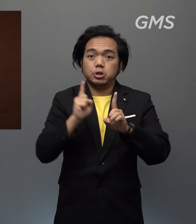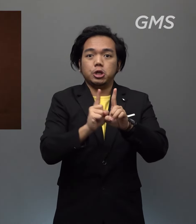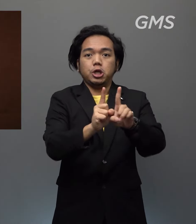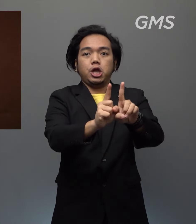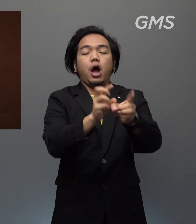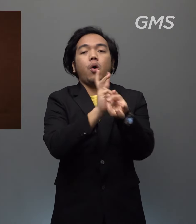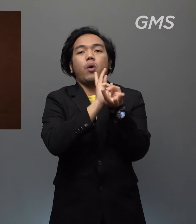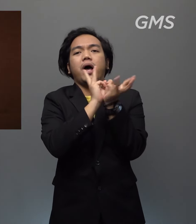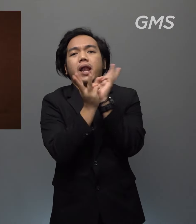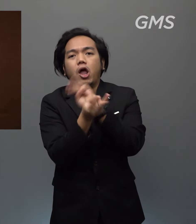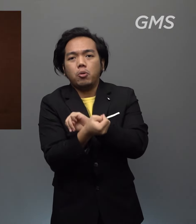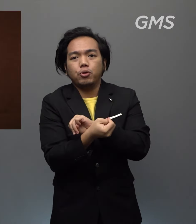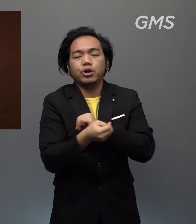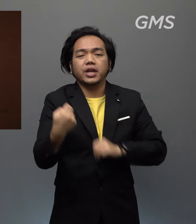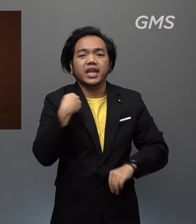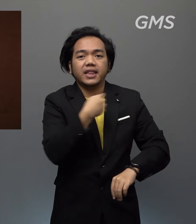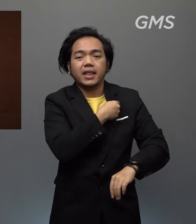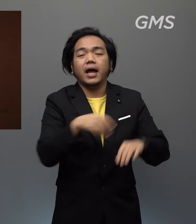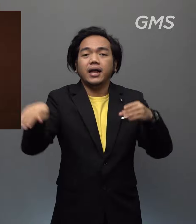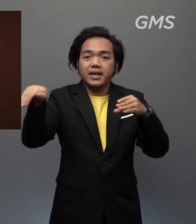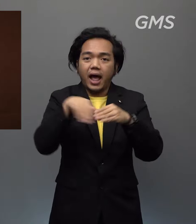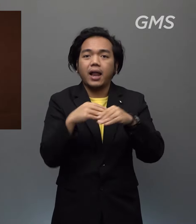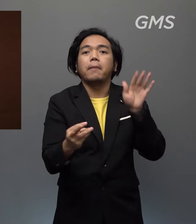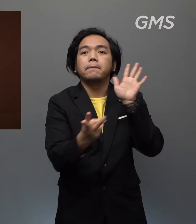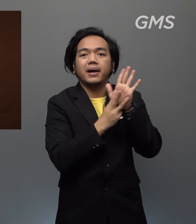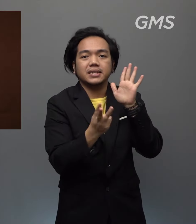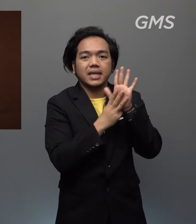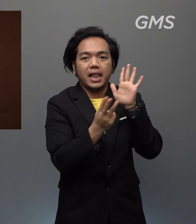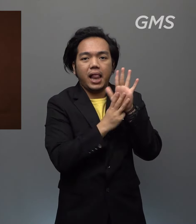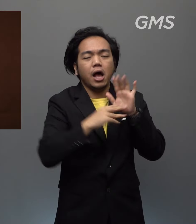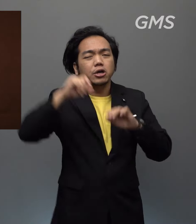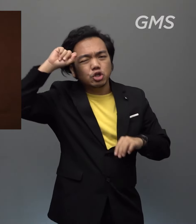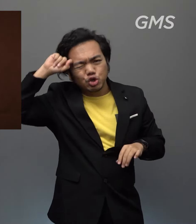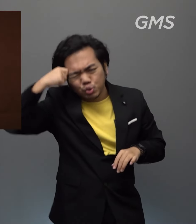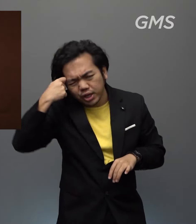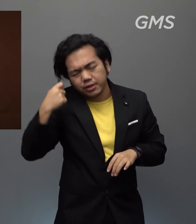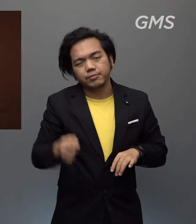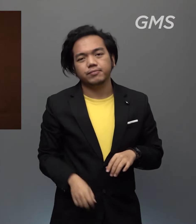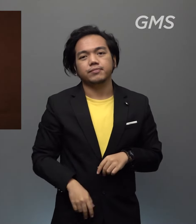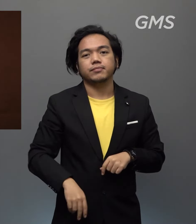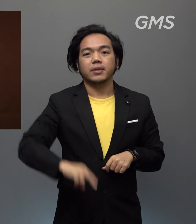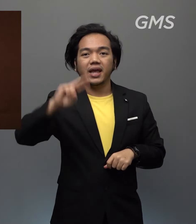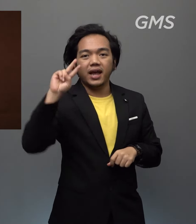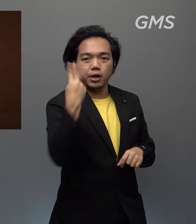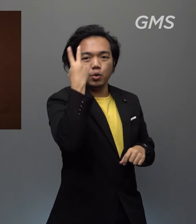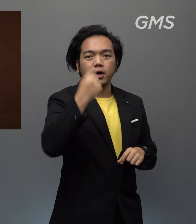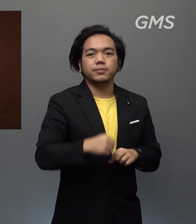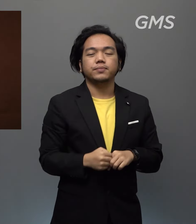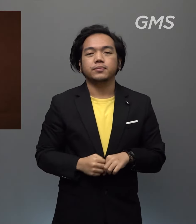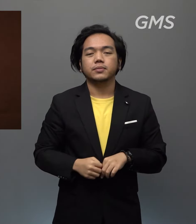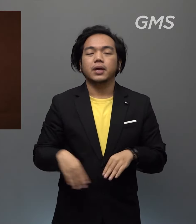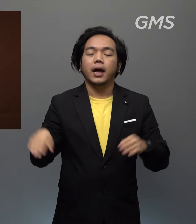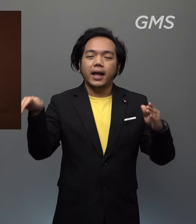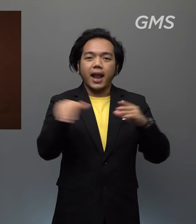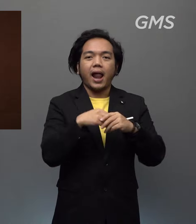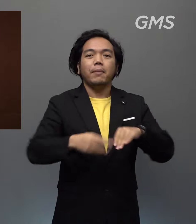Itu poin yang pertama. Sekarang saya ajak kita semua untuk melihat poin yang kedua. Di dalam